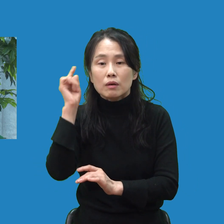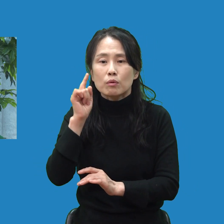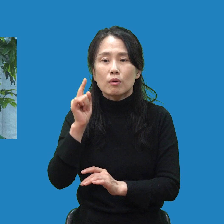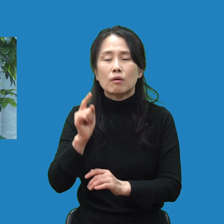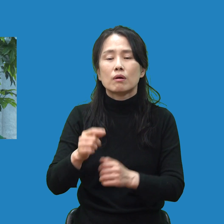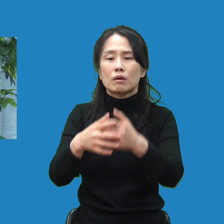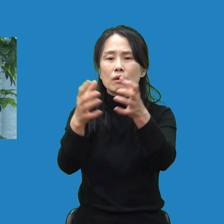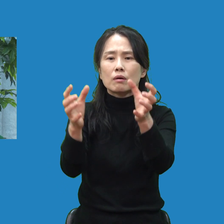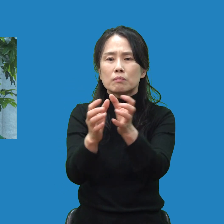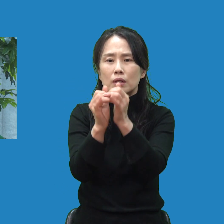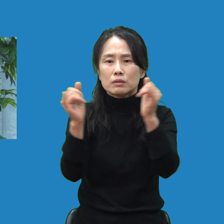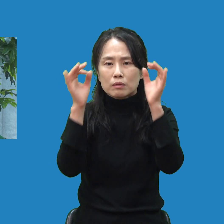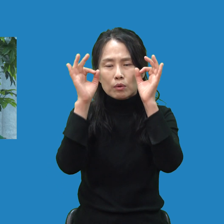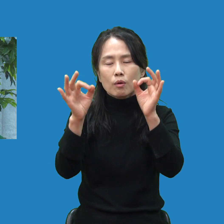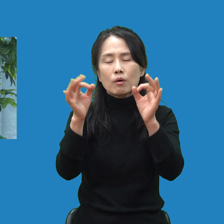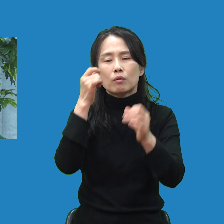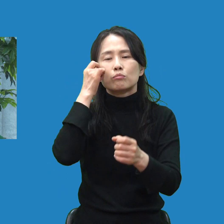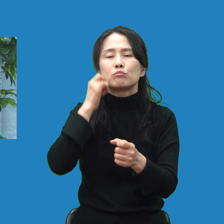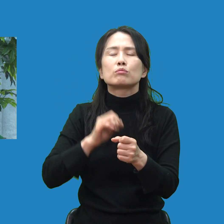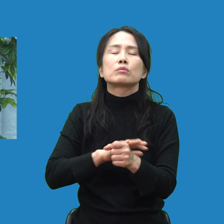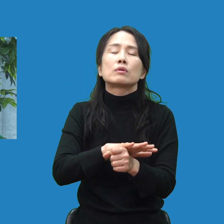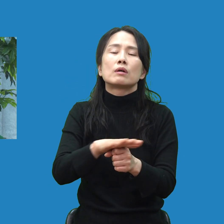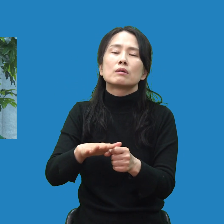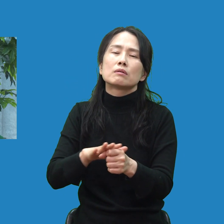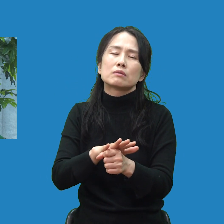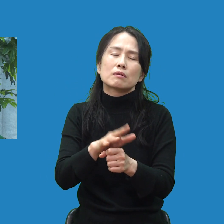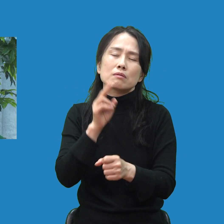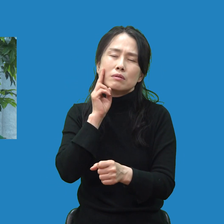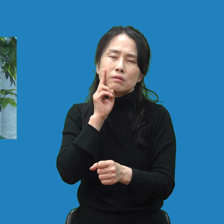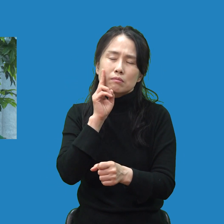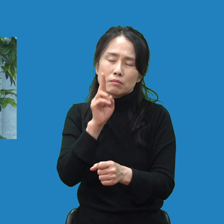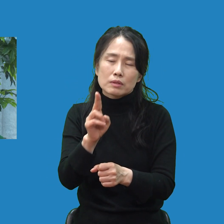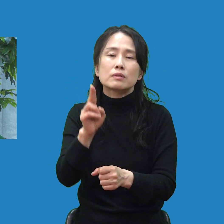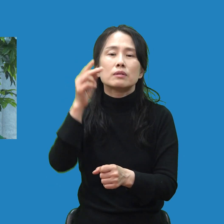목자 없는 양이 이제 눈도 어둡고 하기 때문에